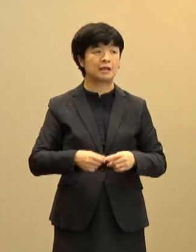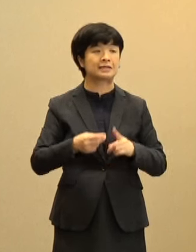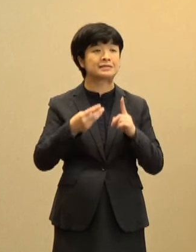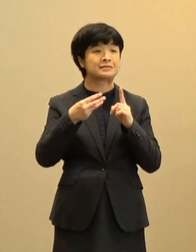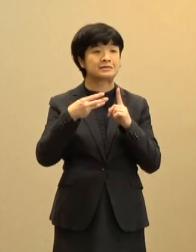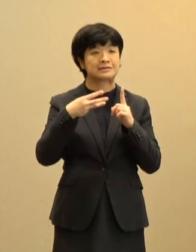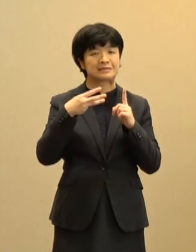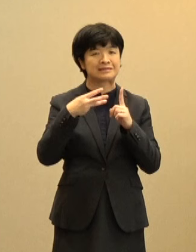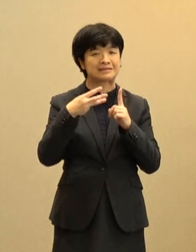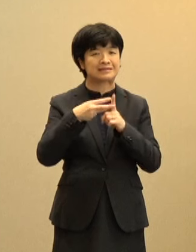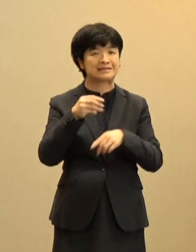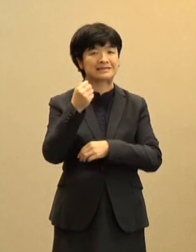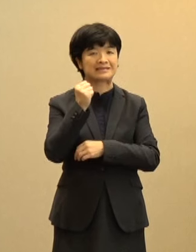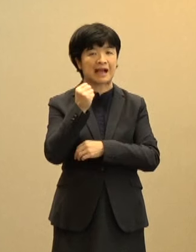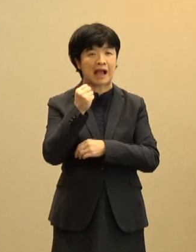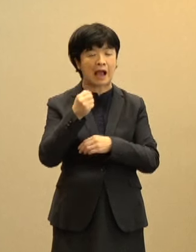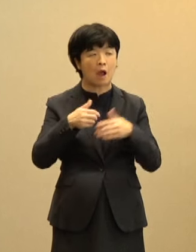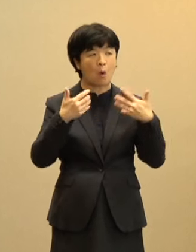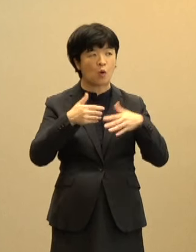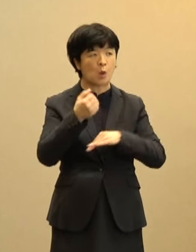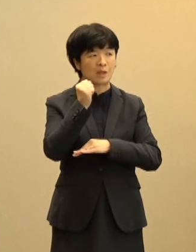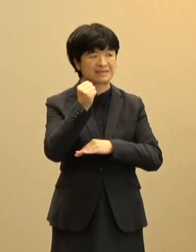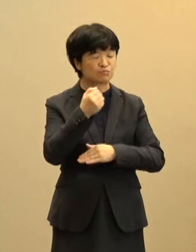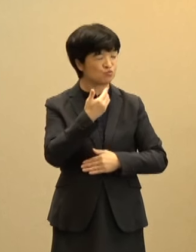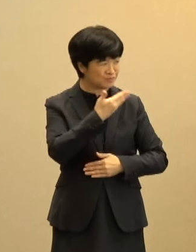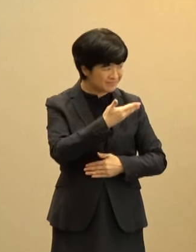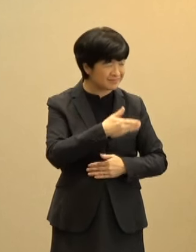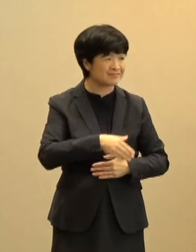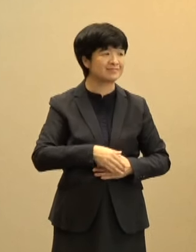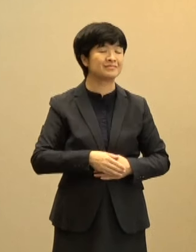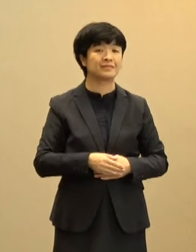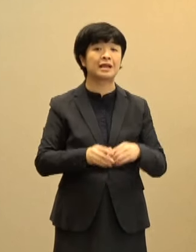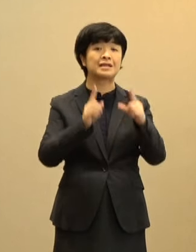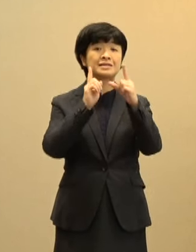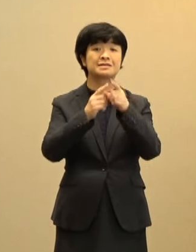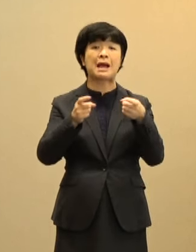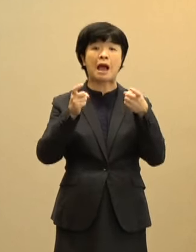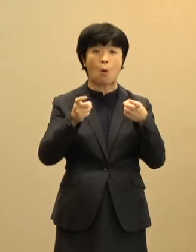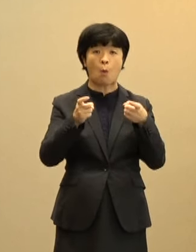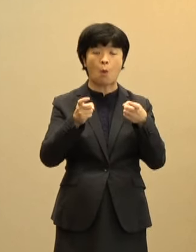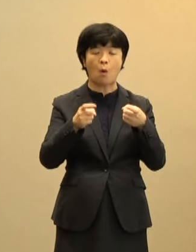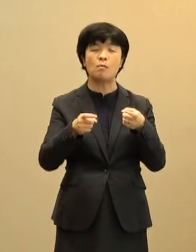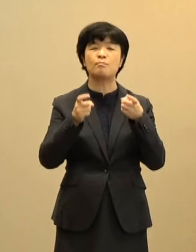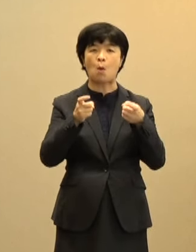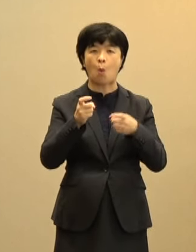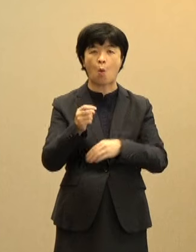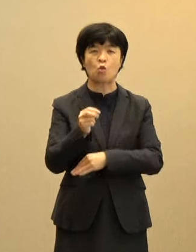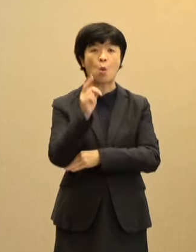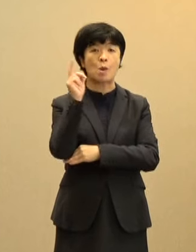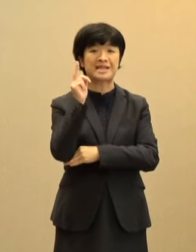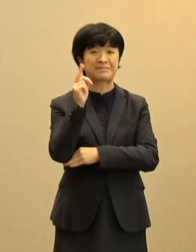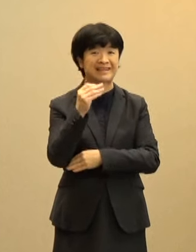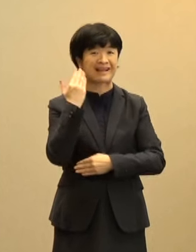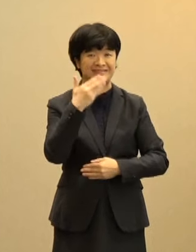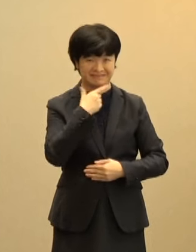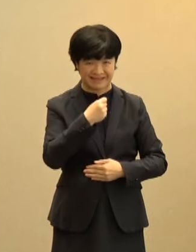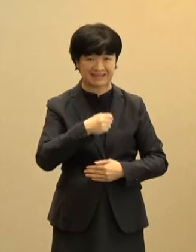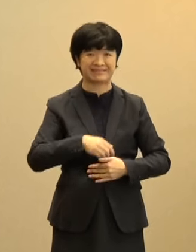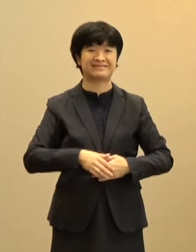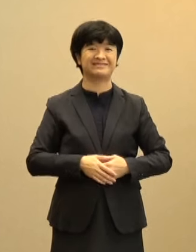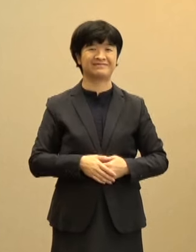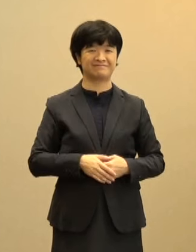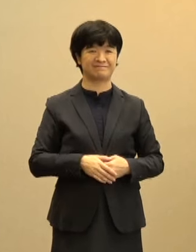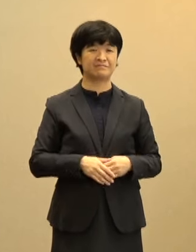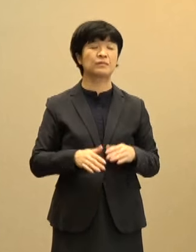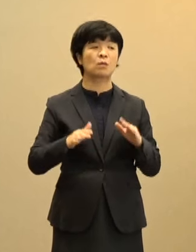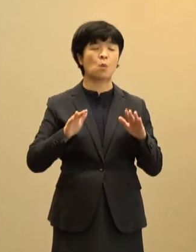日刊工業新聞社の三上です。私からは千葉高校とセミナーについてお伺いいたします。はい、今